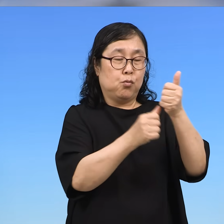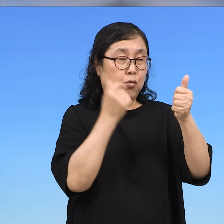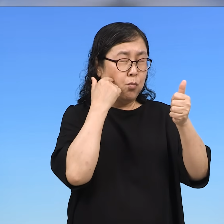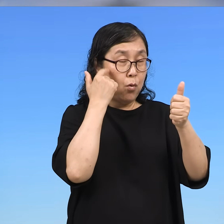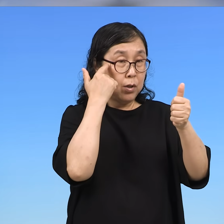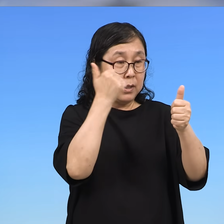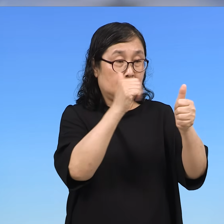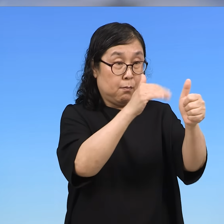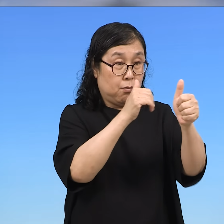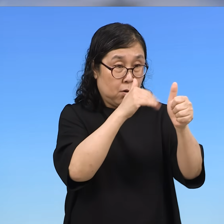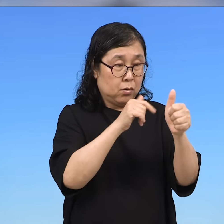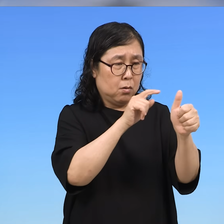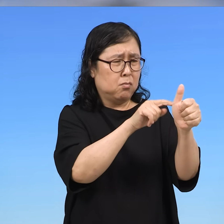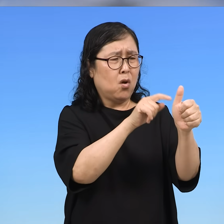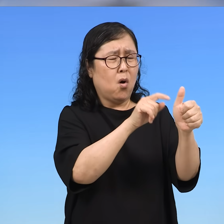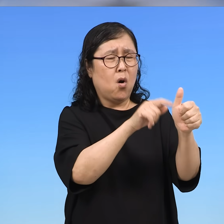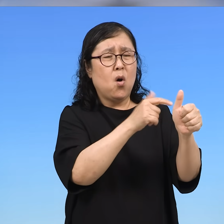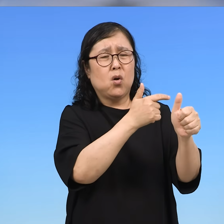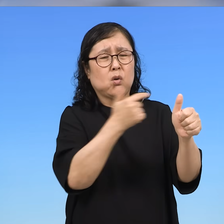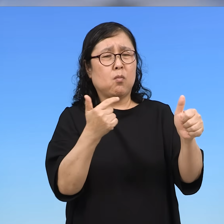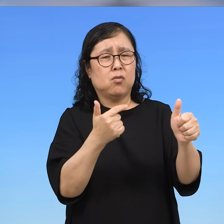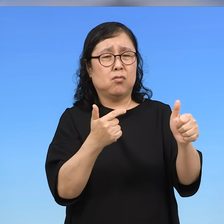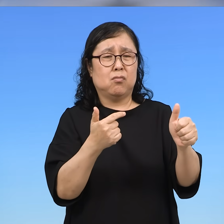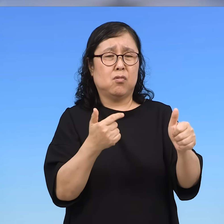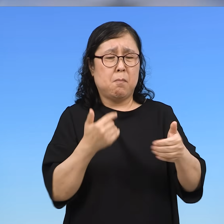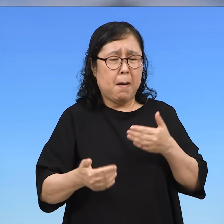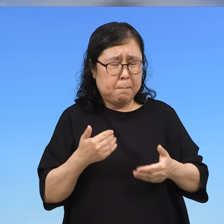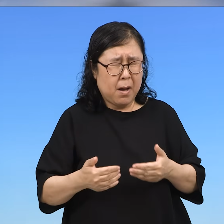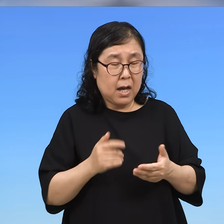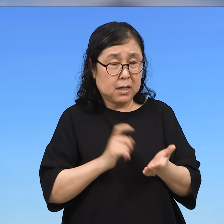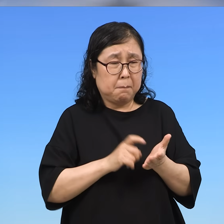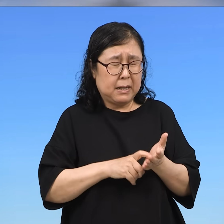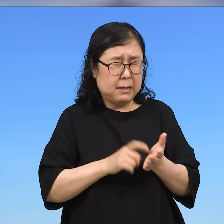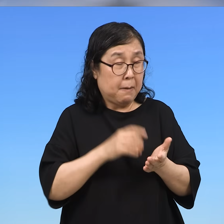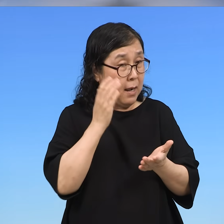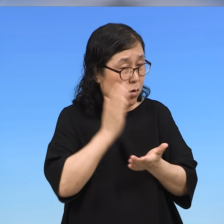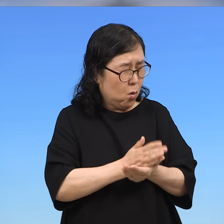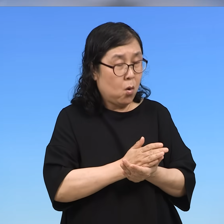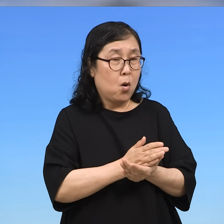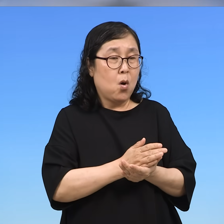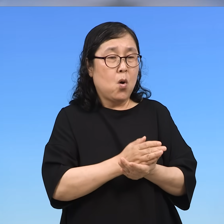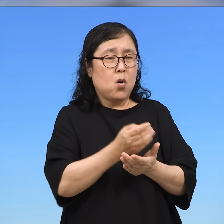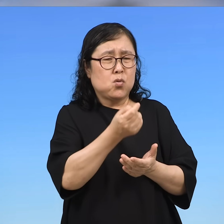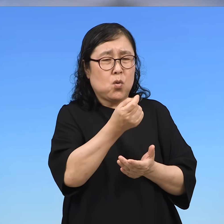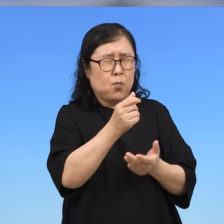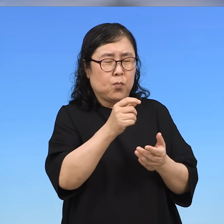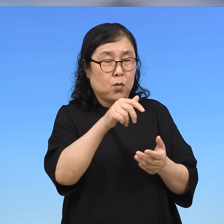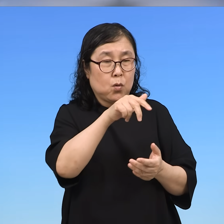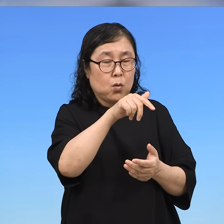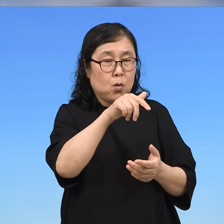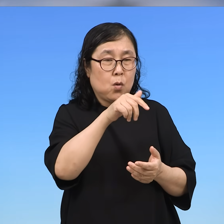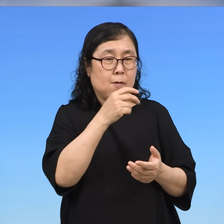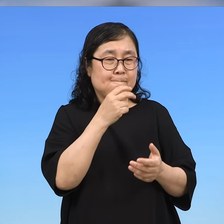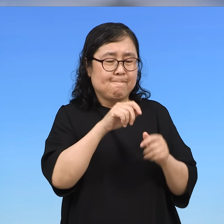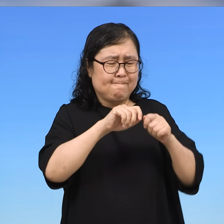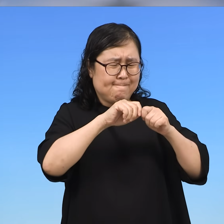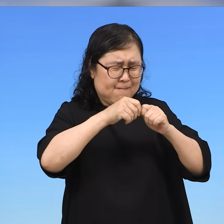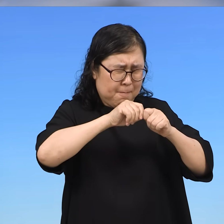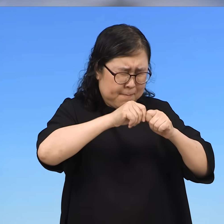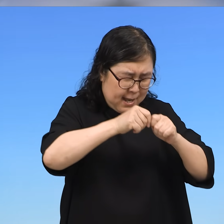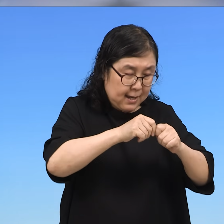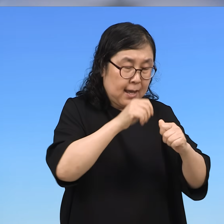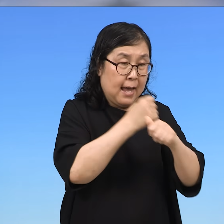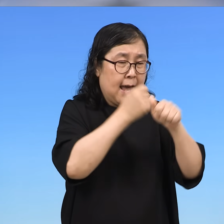것도 필요하다. 아니 그렇게 덜렁거리느냐고. 그 똑같은 교훈을 하는데요, 완전히